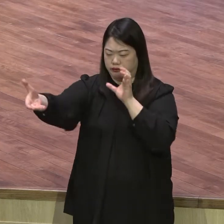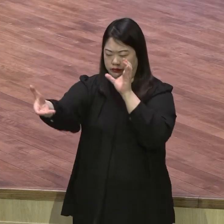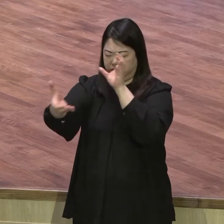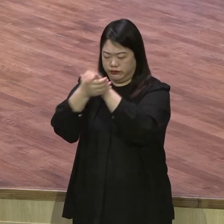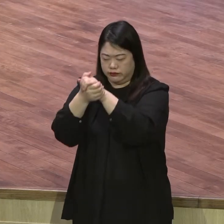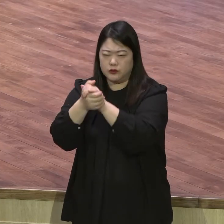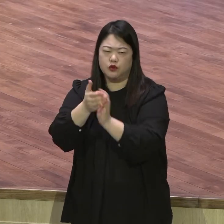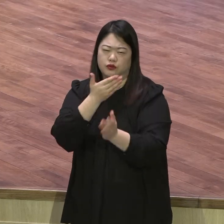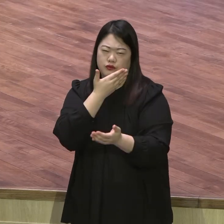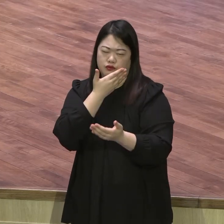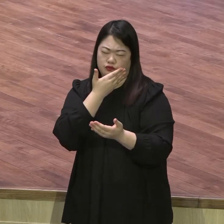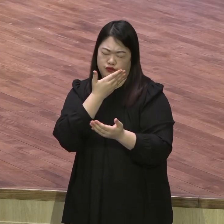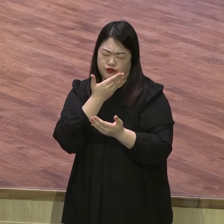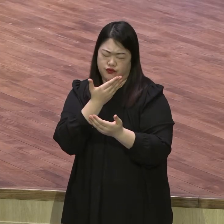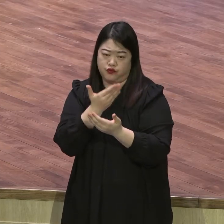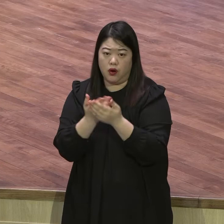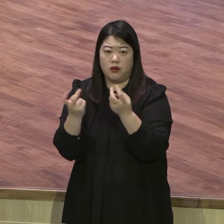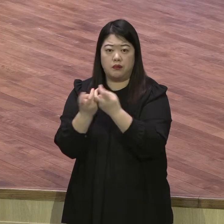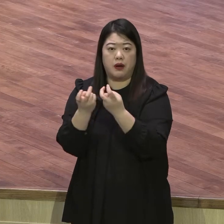유일한 중보자다.